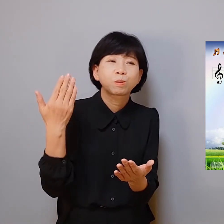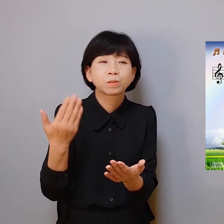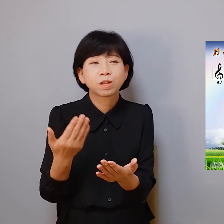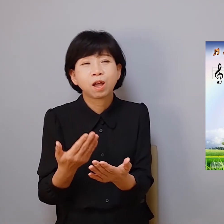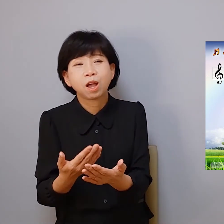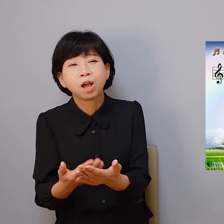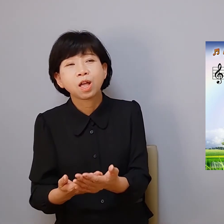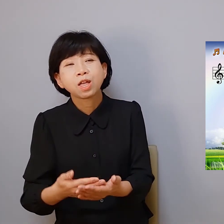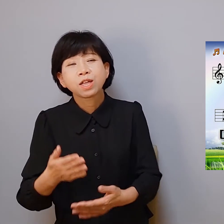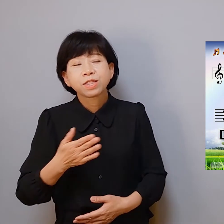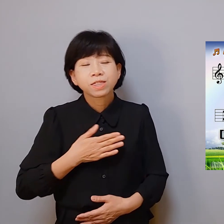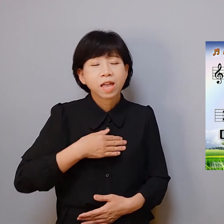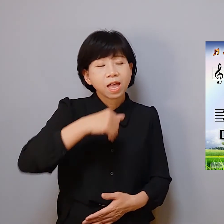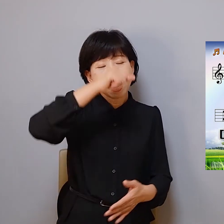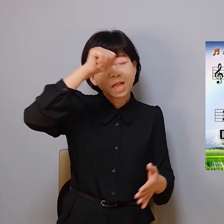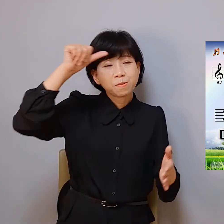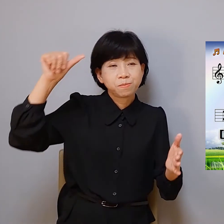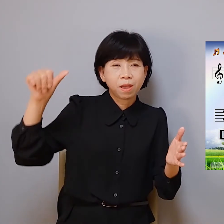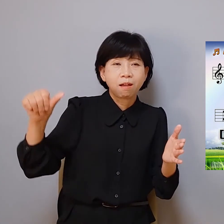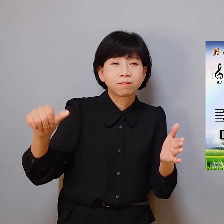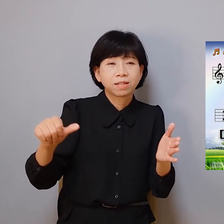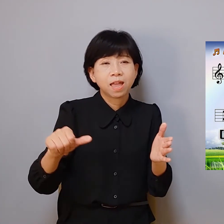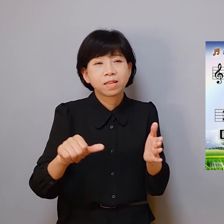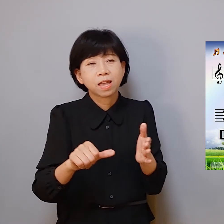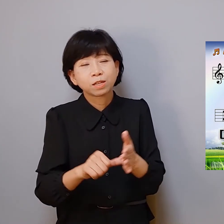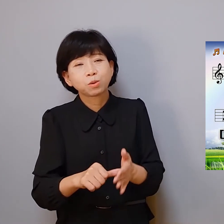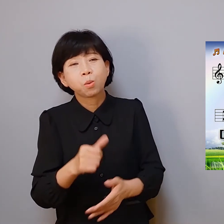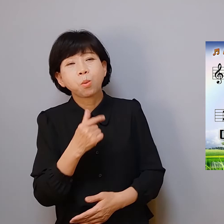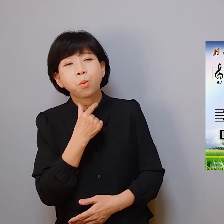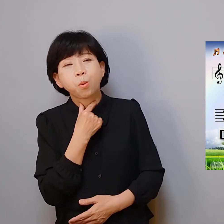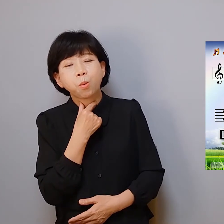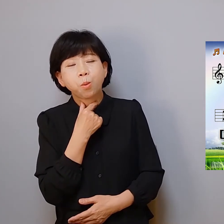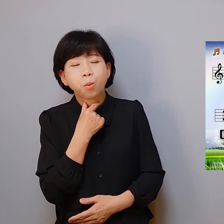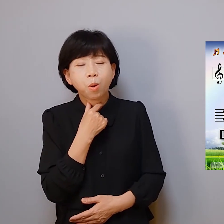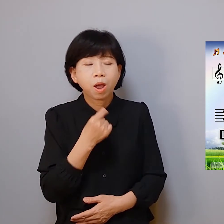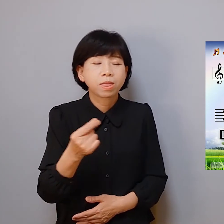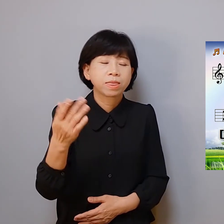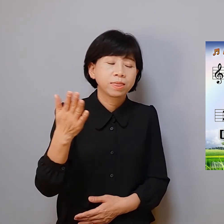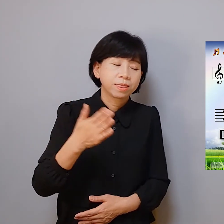알게 하소서. 내 평생의